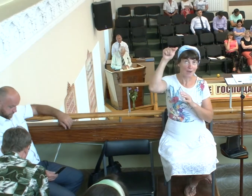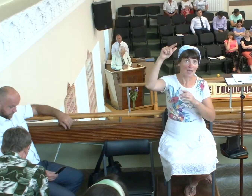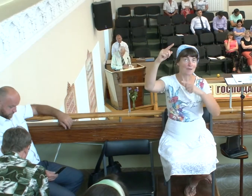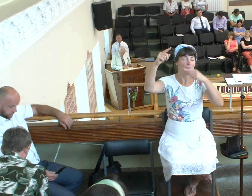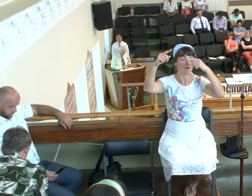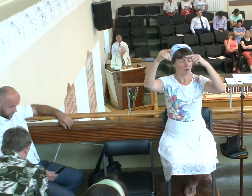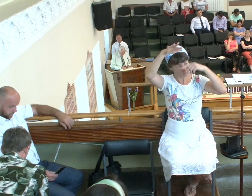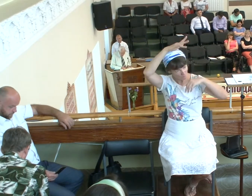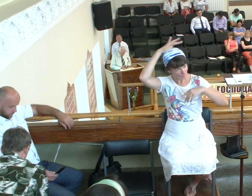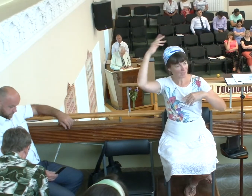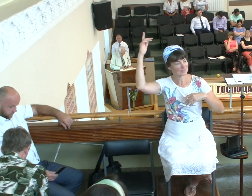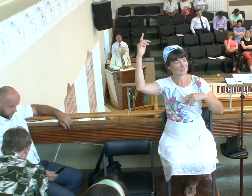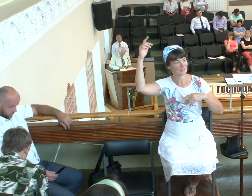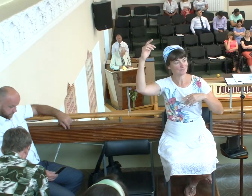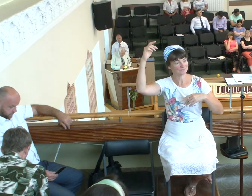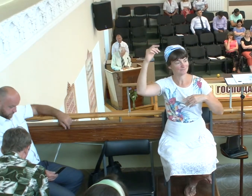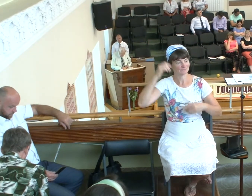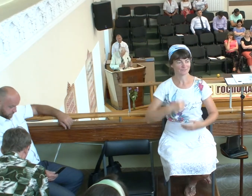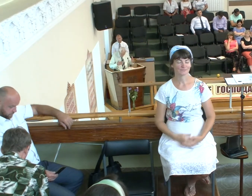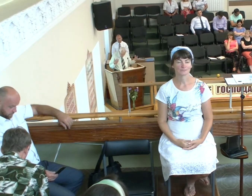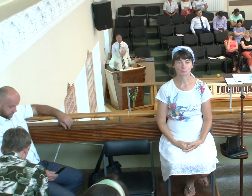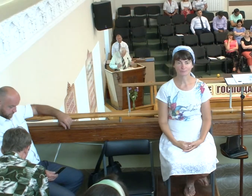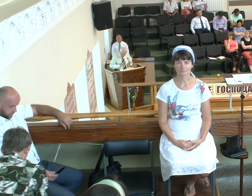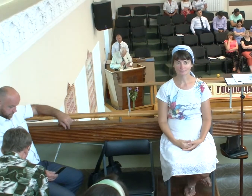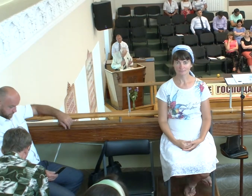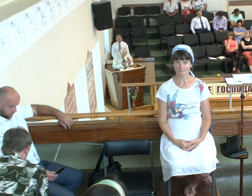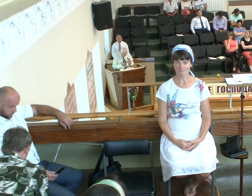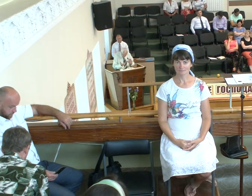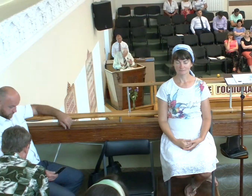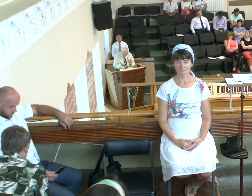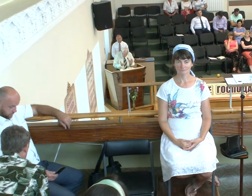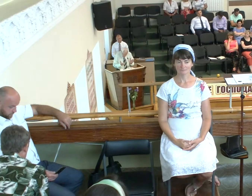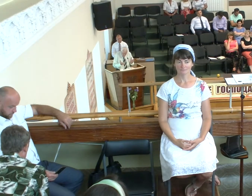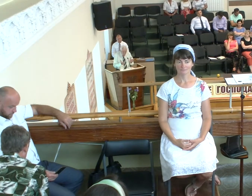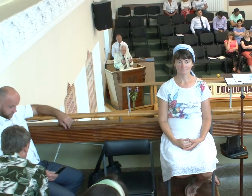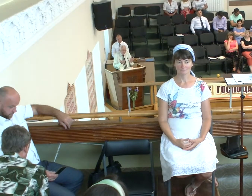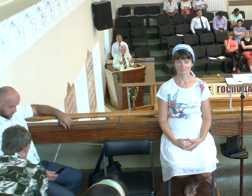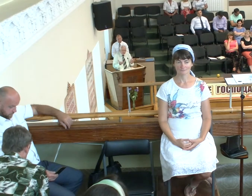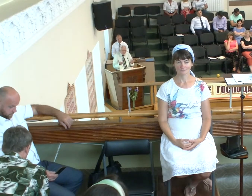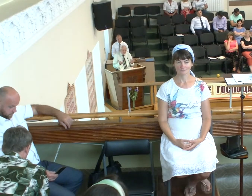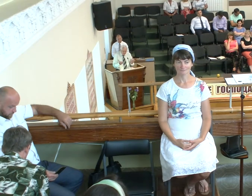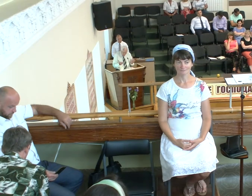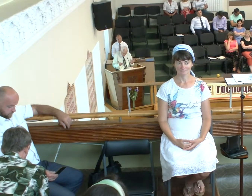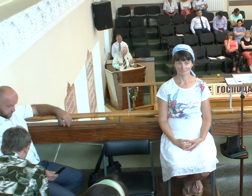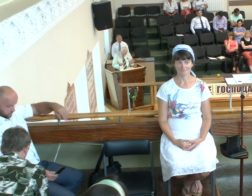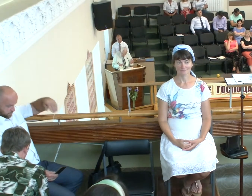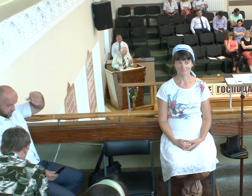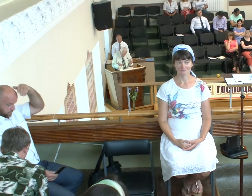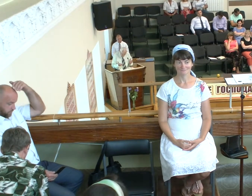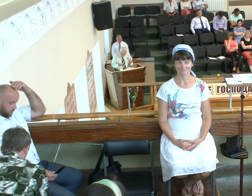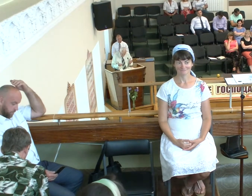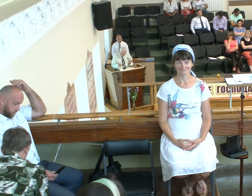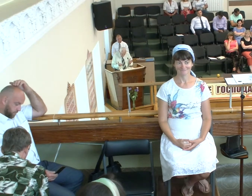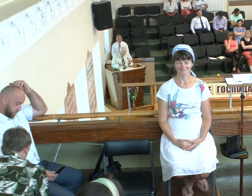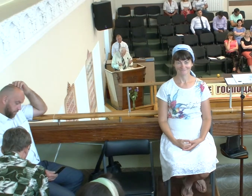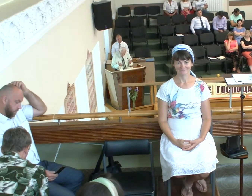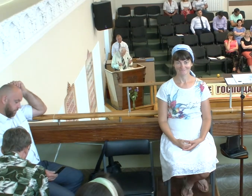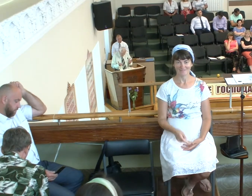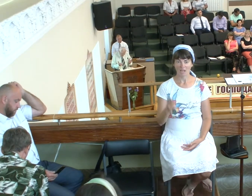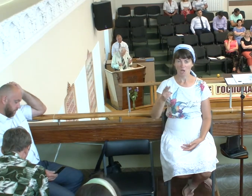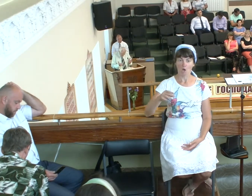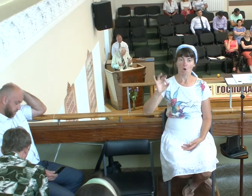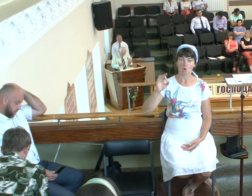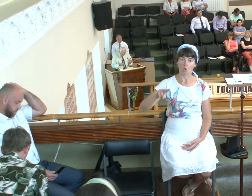послание Колоссянам, 3 глава, и нас не нужно как-то ломать, оно само будет так стремиться, Колоссянам, 3